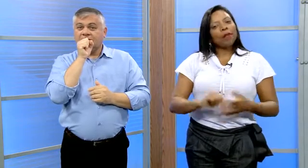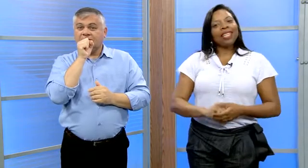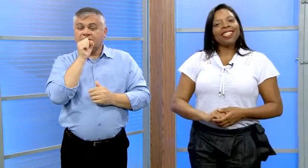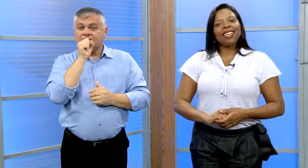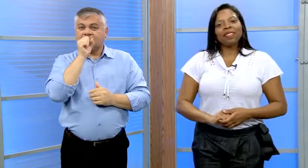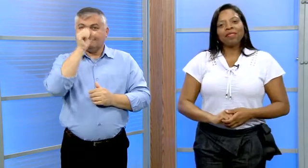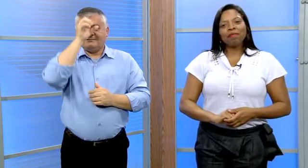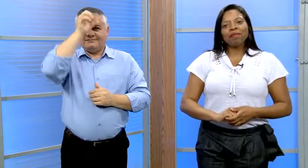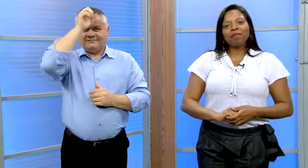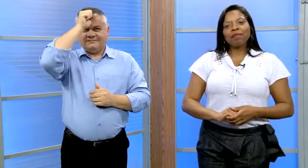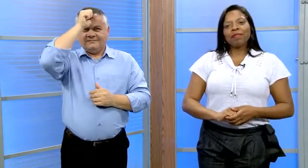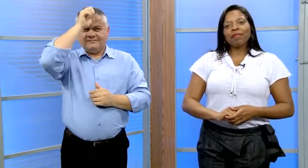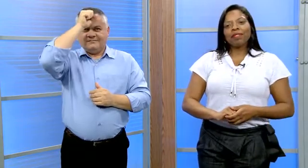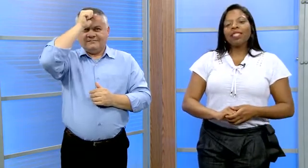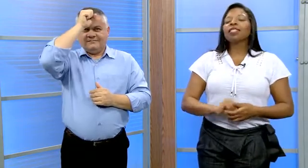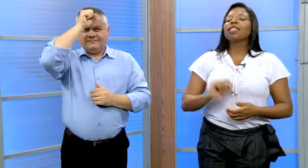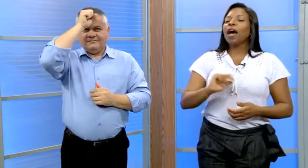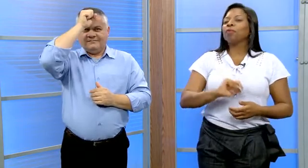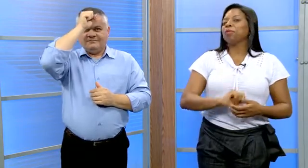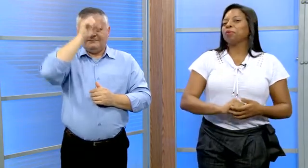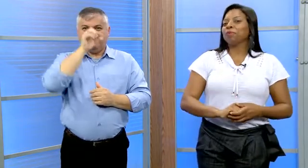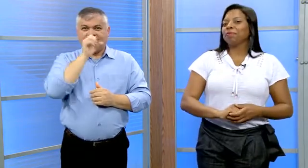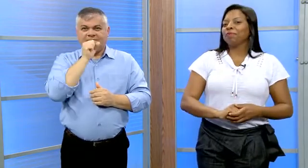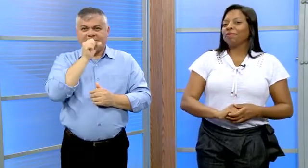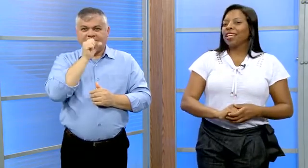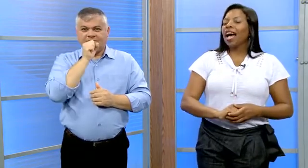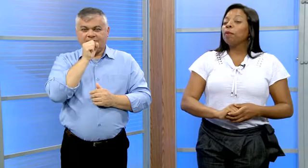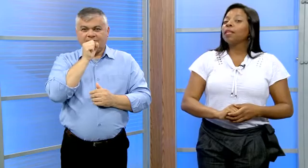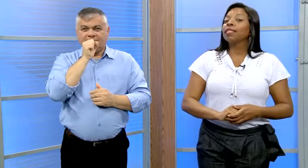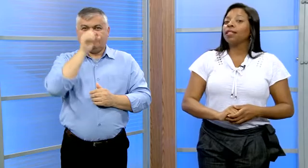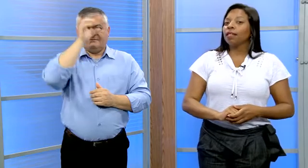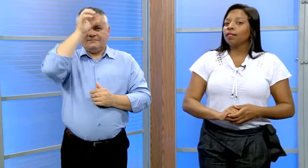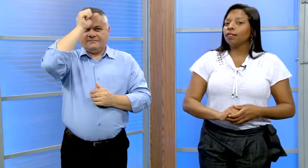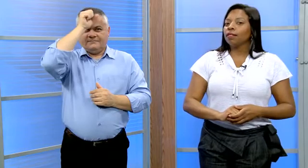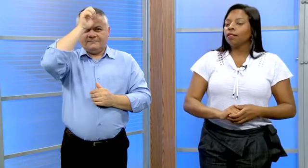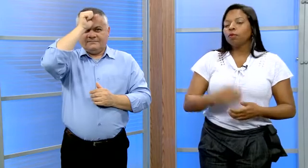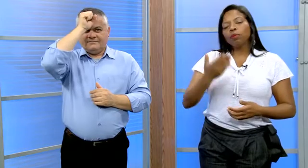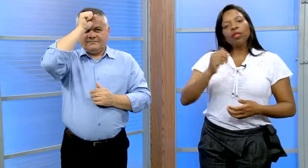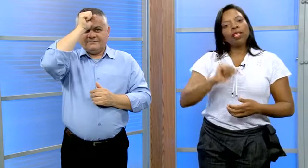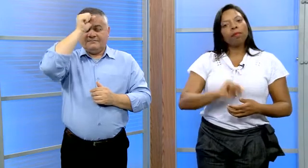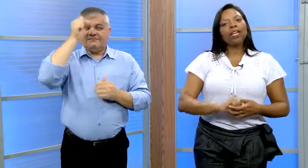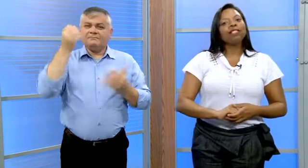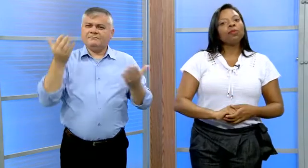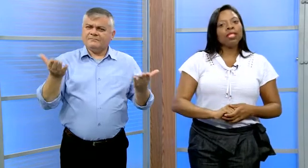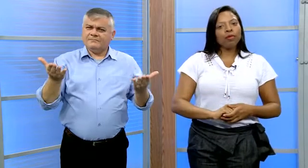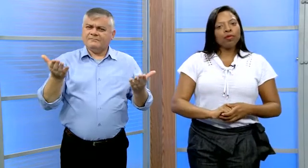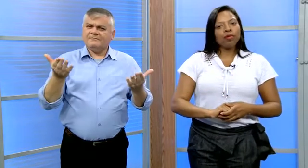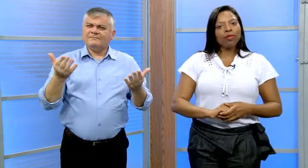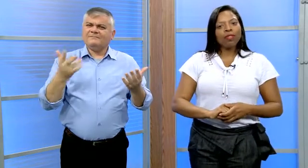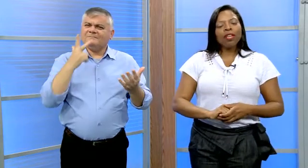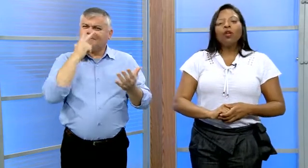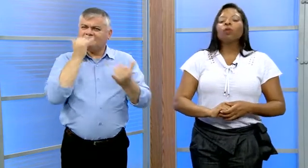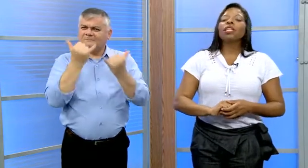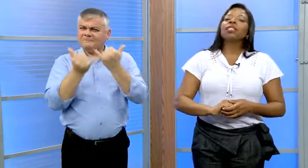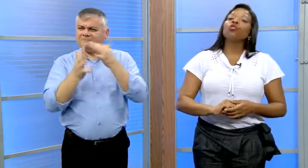aprender. Sábado. Aprender. Por que pares mínimos? Porque existe